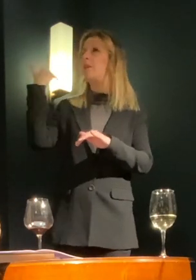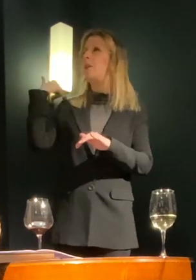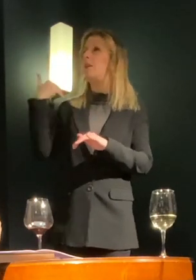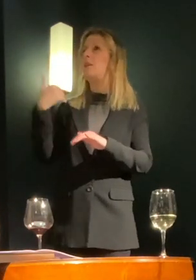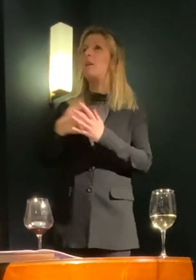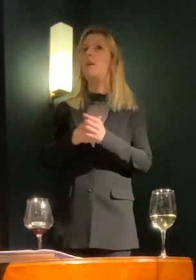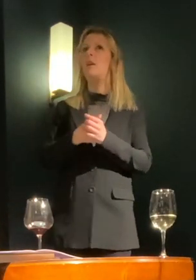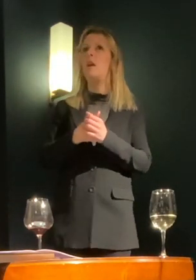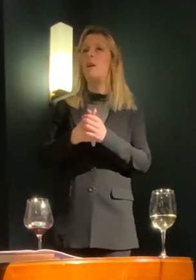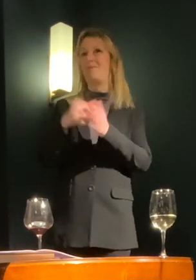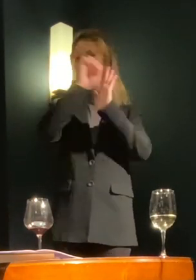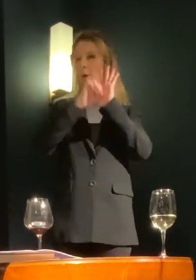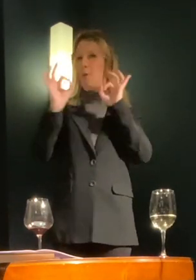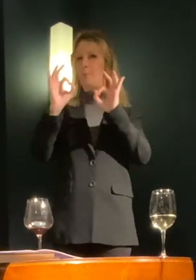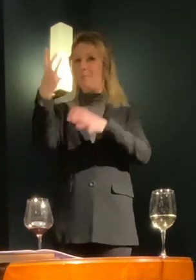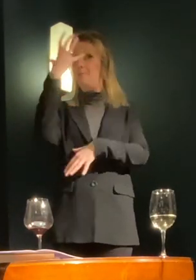una storia di maschere